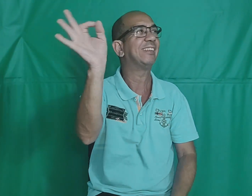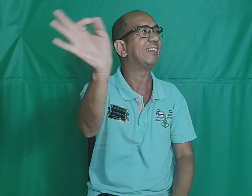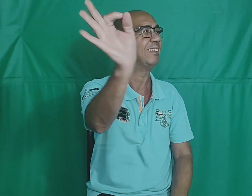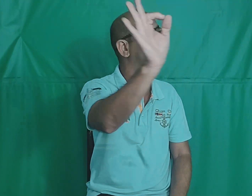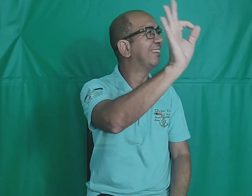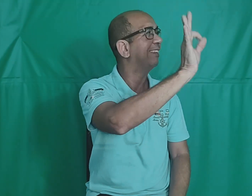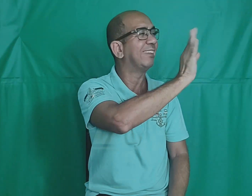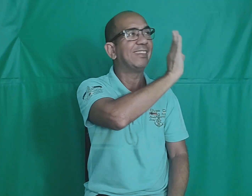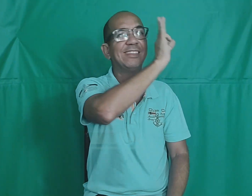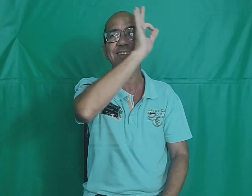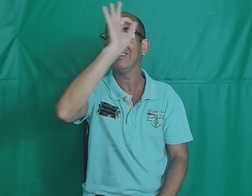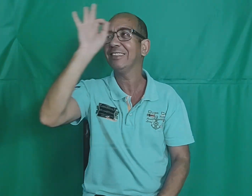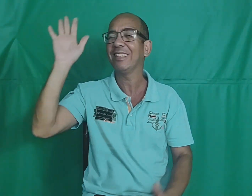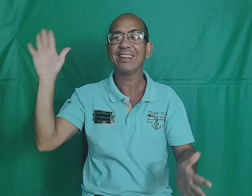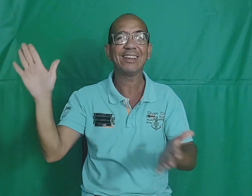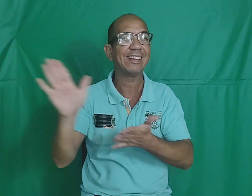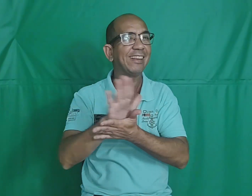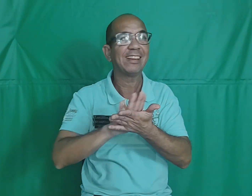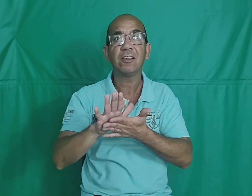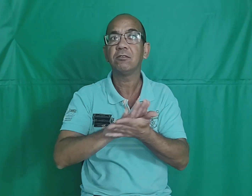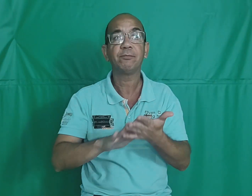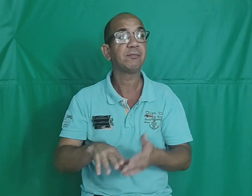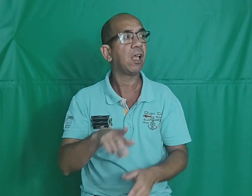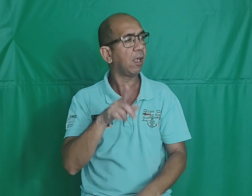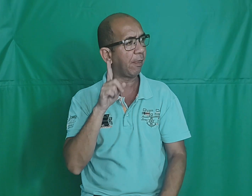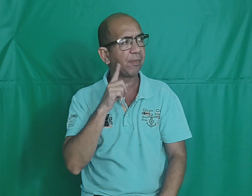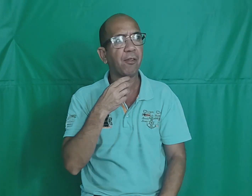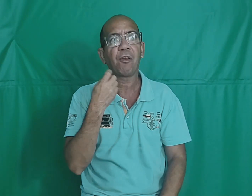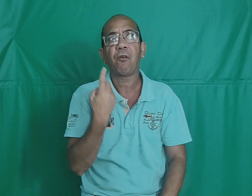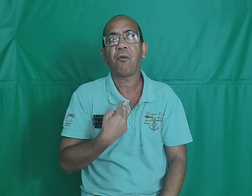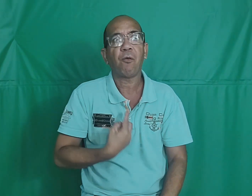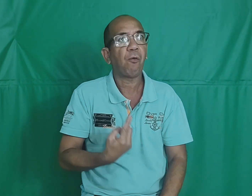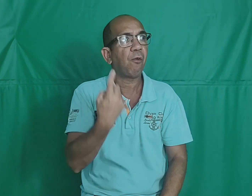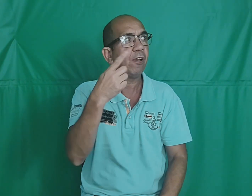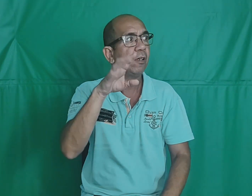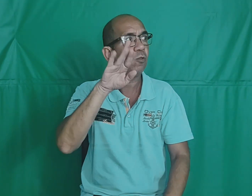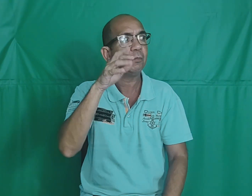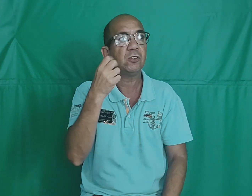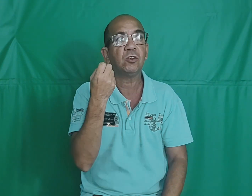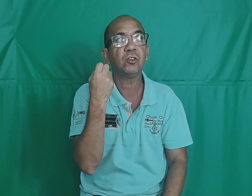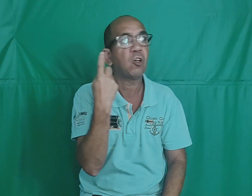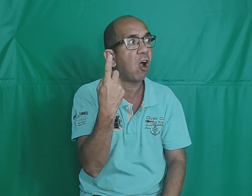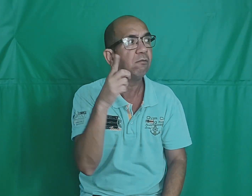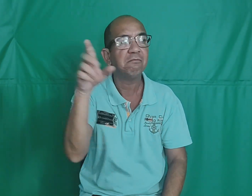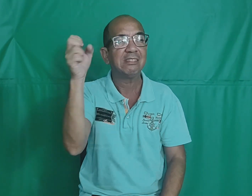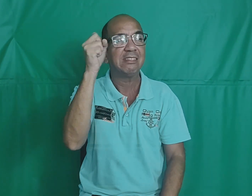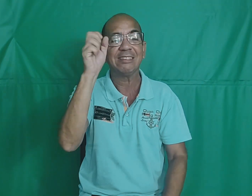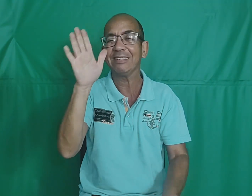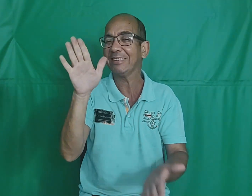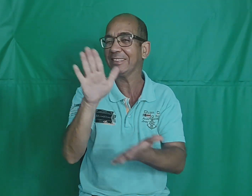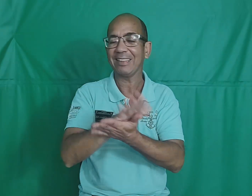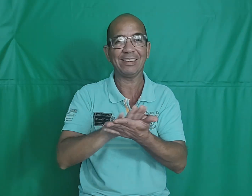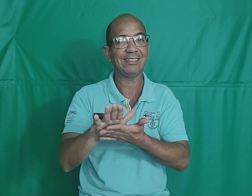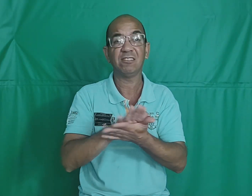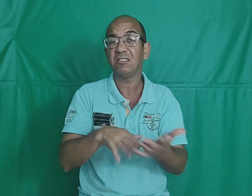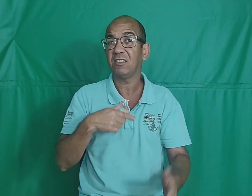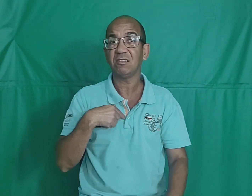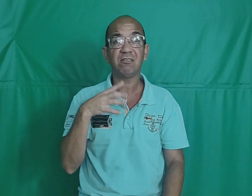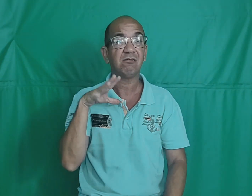muito difícil para o surdo. Parece até que não é algo fundamental, já que a grande maioria da população é de ouvintes e